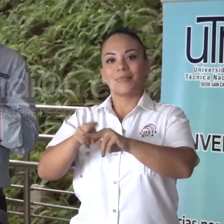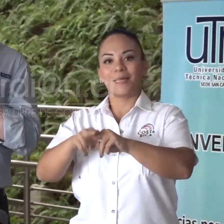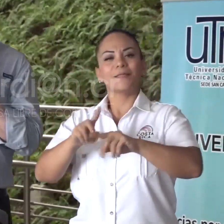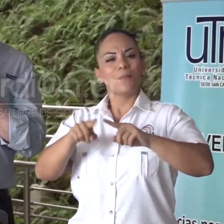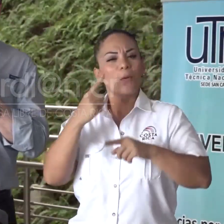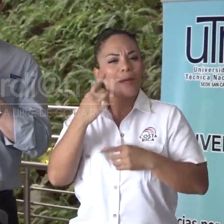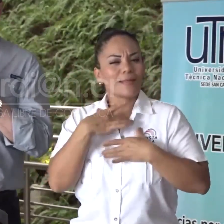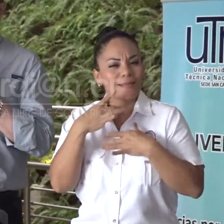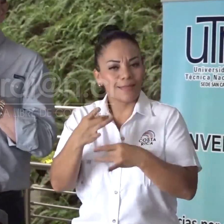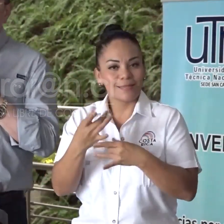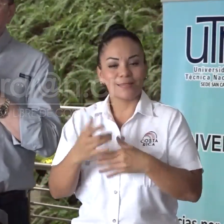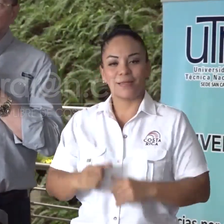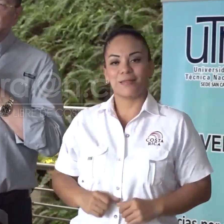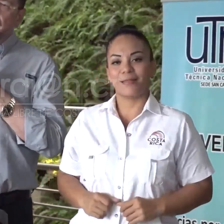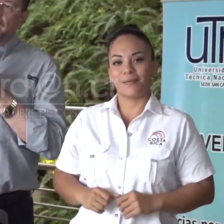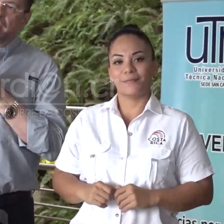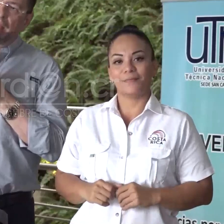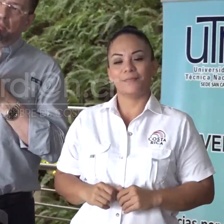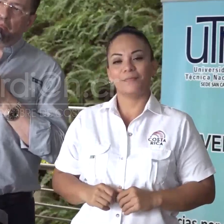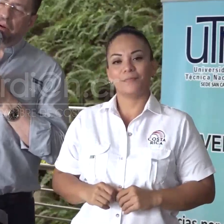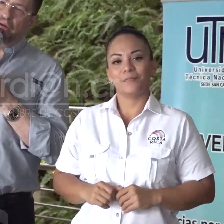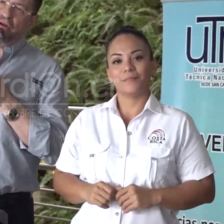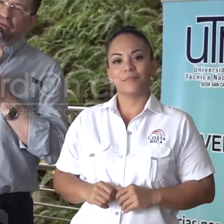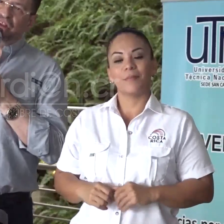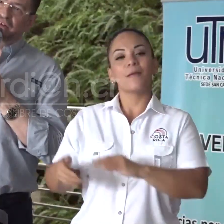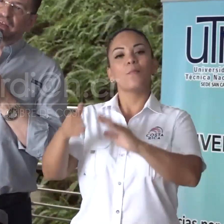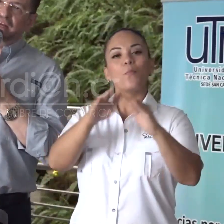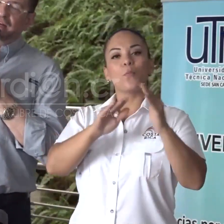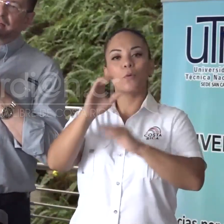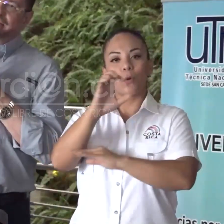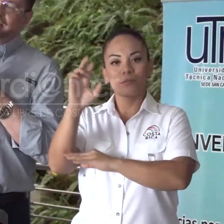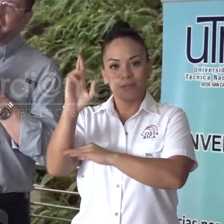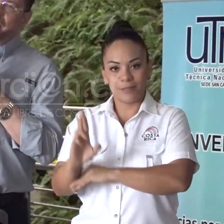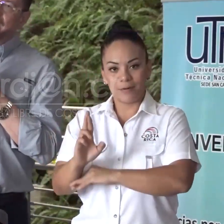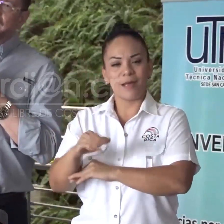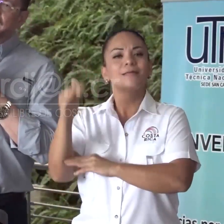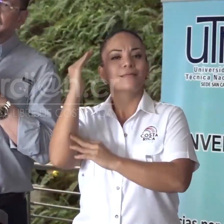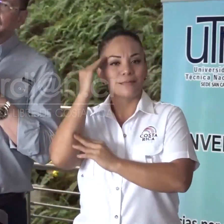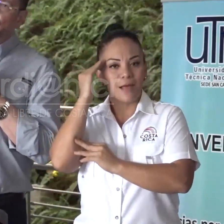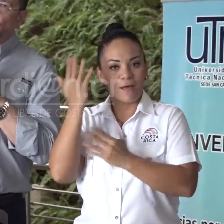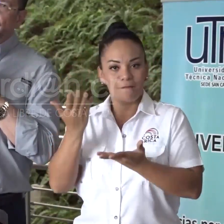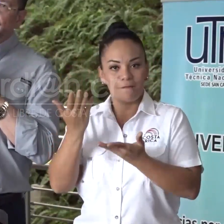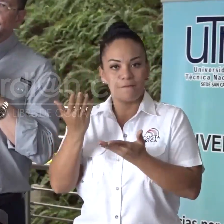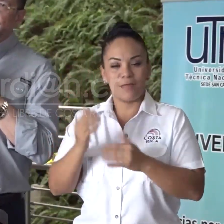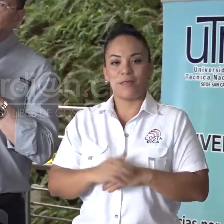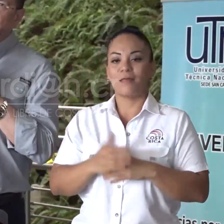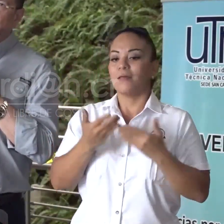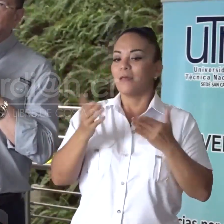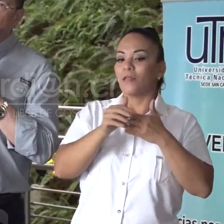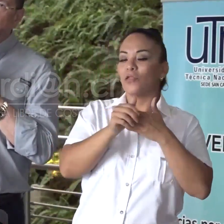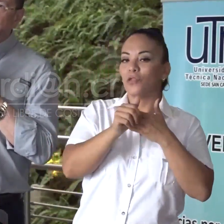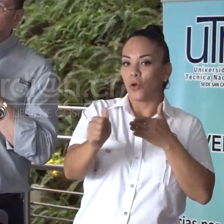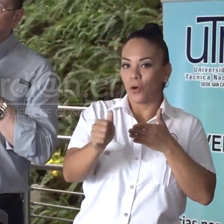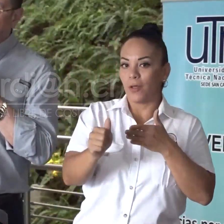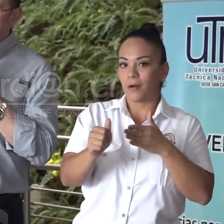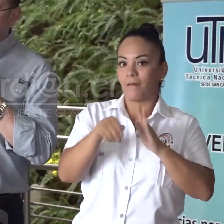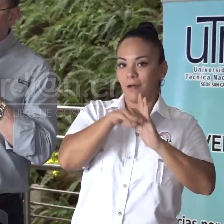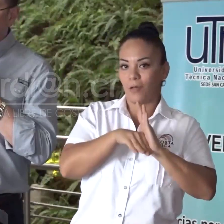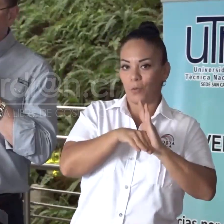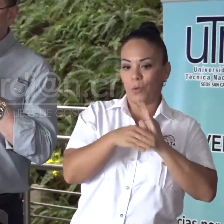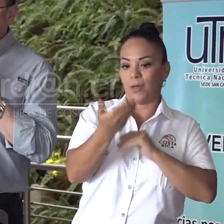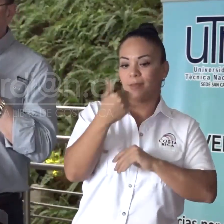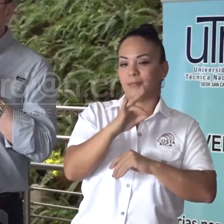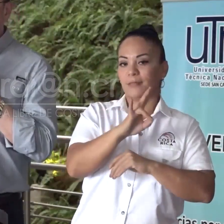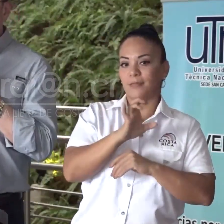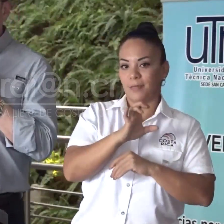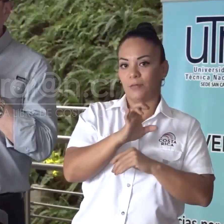vea qué interesante, el pueblo de Costa Rica sabe que el dólar se nos ha bajado de